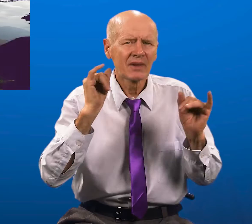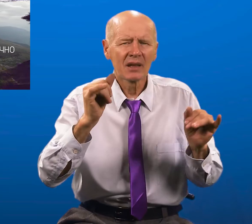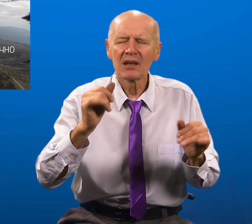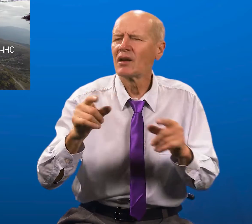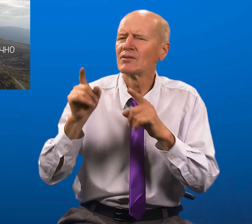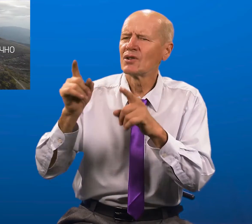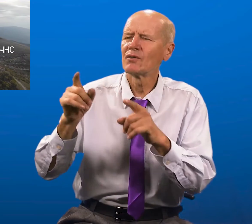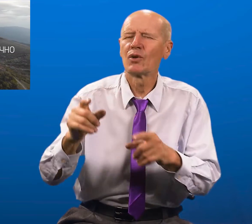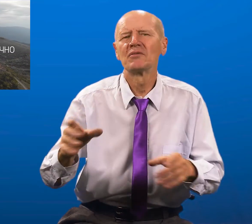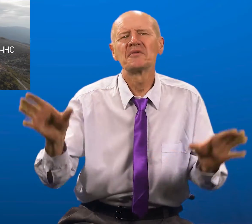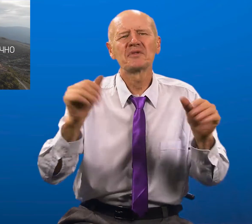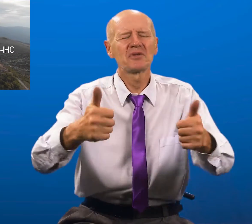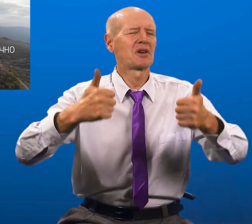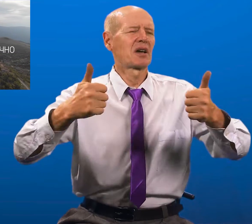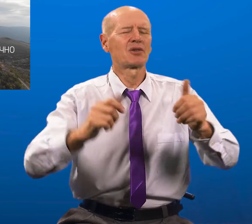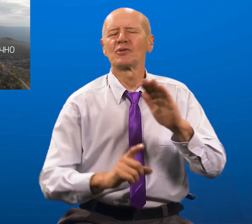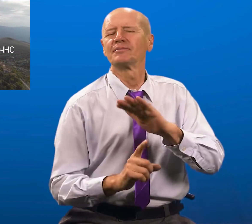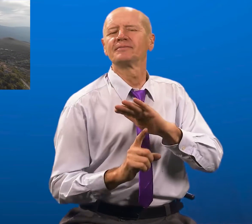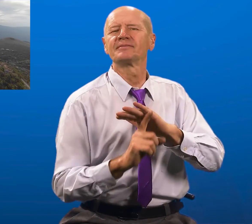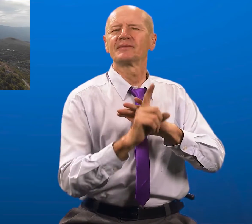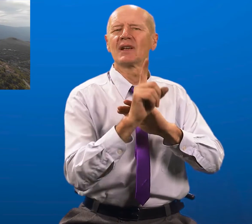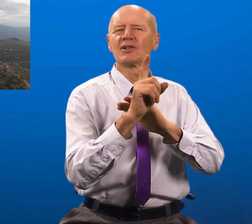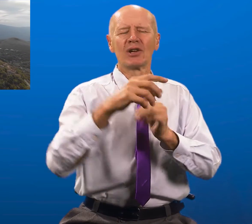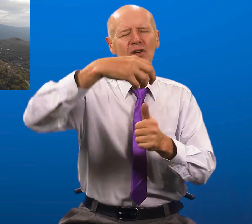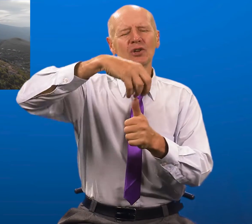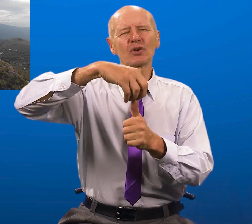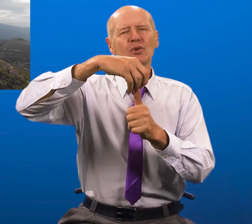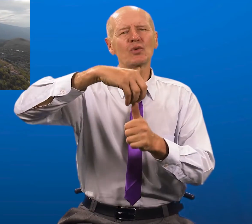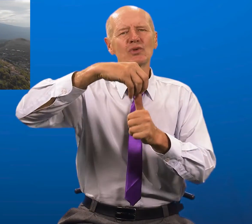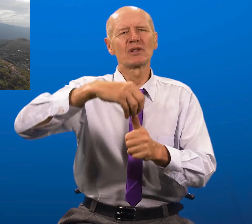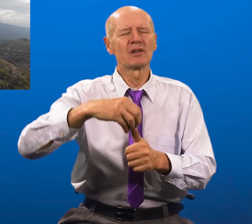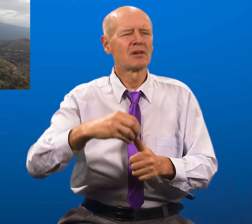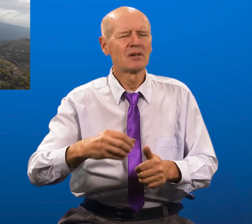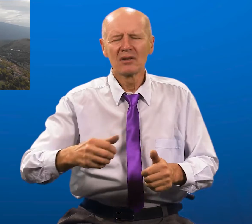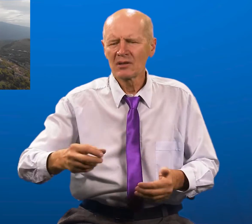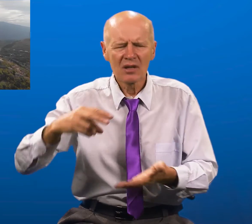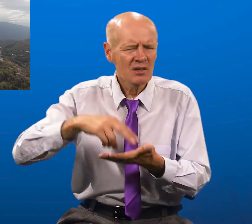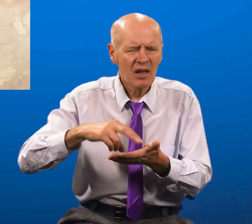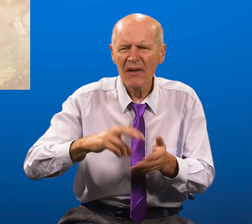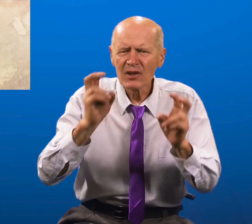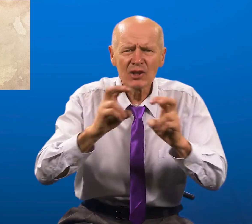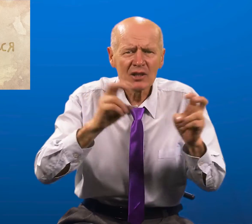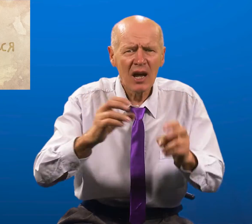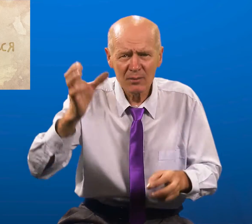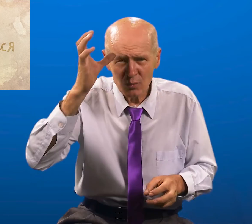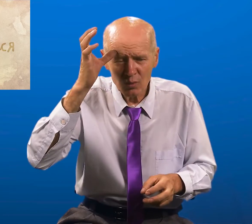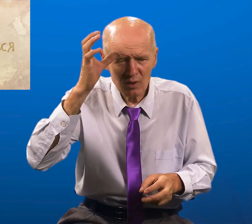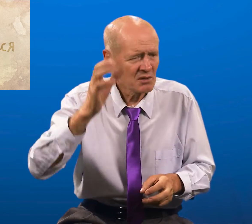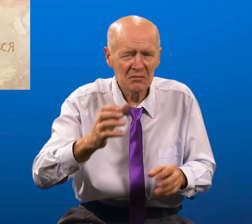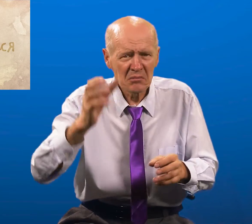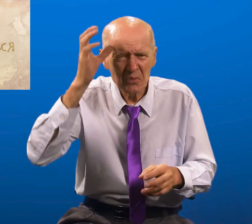Для Соломона все начиналось благополучно. Груз ответственности перед царской короной заставил его искать мудрость, единственное, в